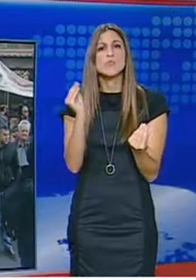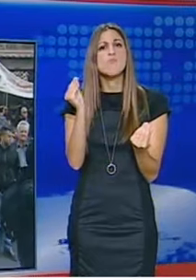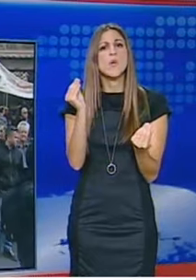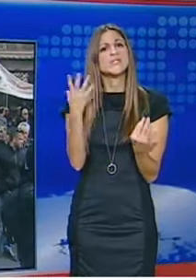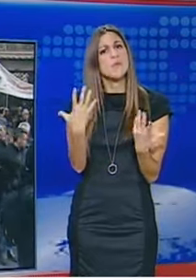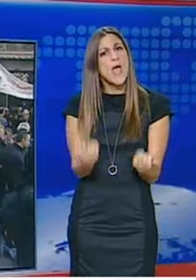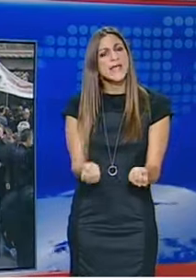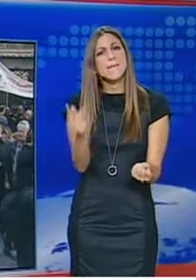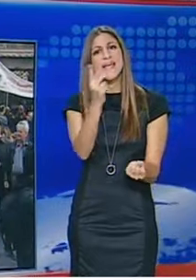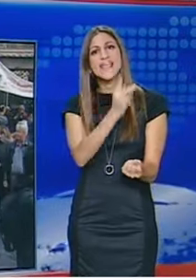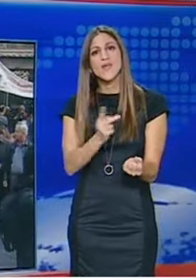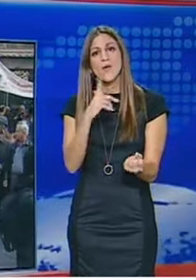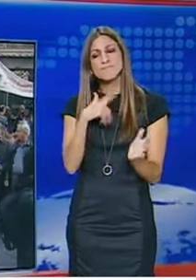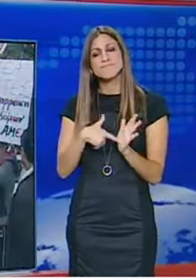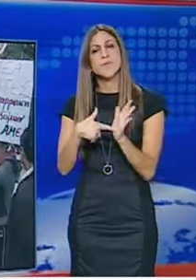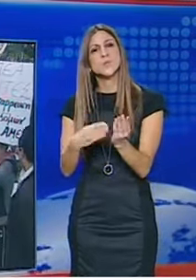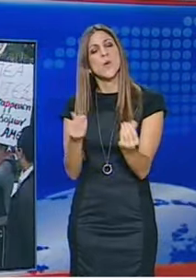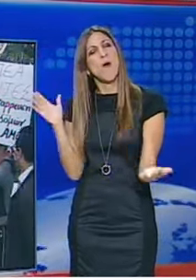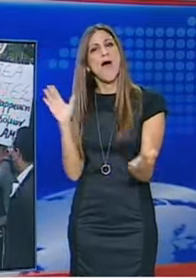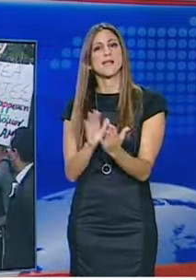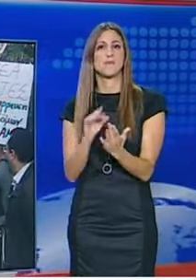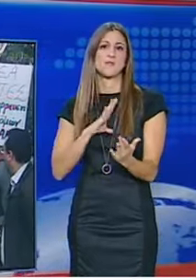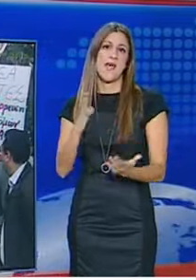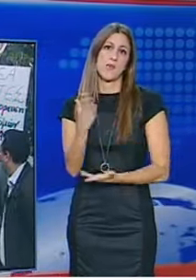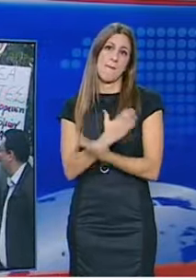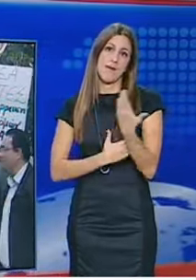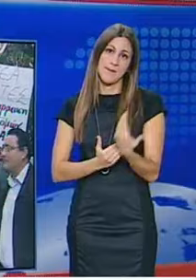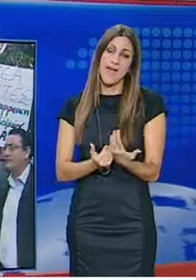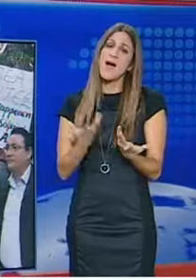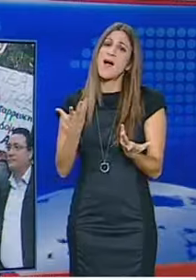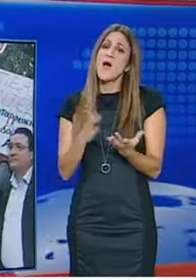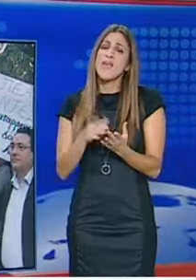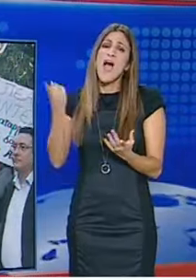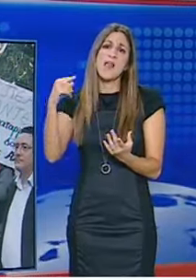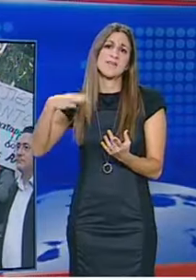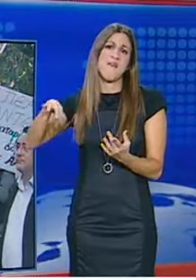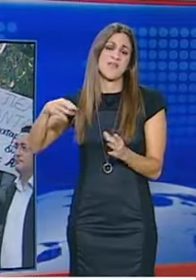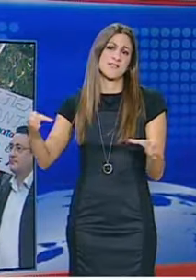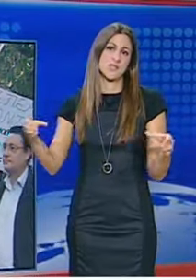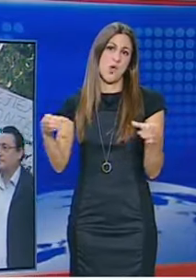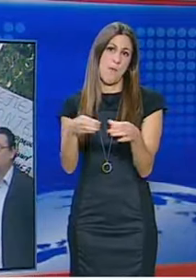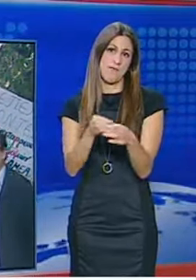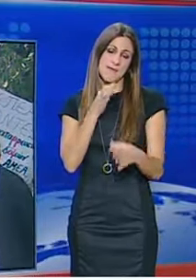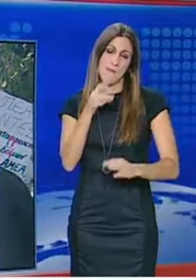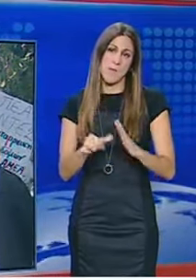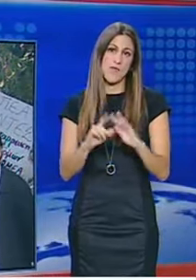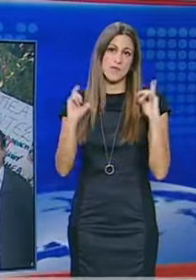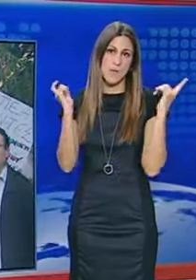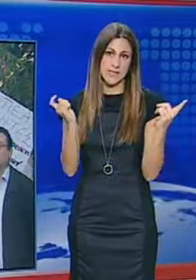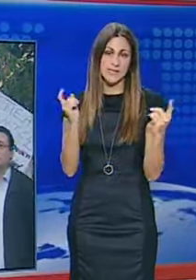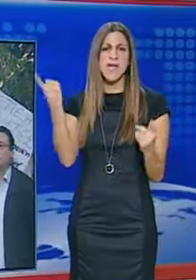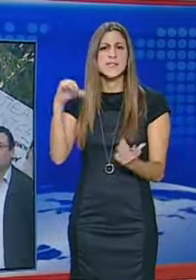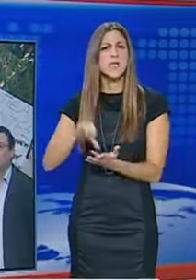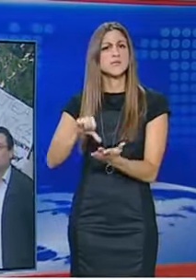κοινωνικές ομάδες της όπως τα άτομα με αναπηρία αναφέρει στο μήνυμά του ο πρόεδρος της δημοκρατίας κάρολος παπούλιας αντίστοιχες συγκεντρώσει